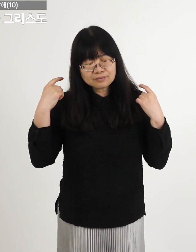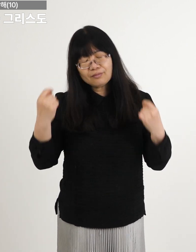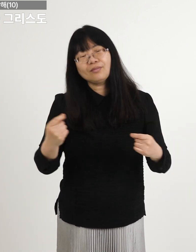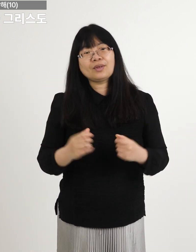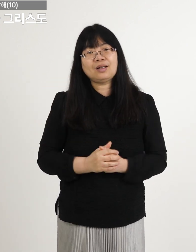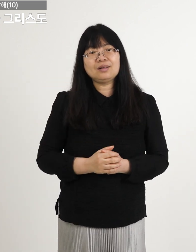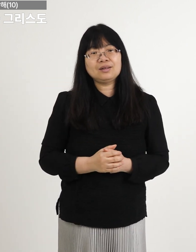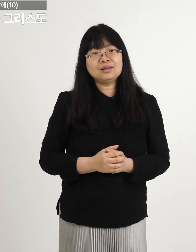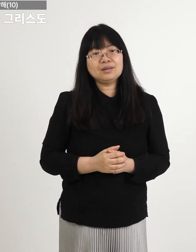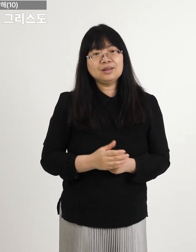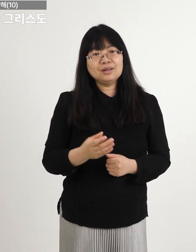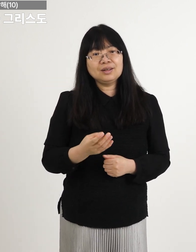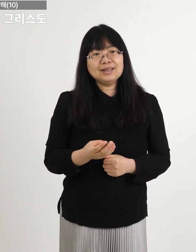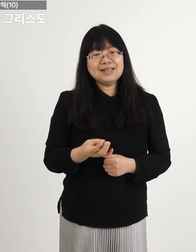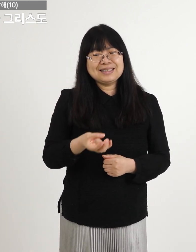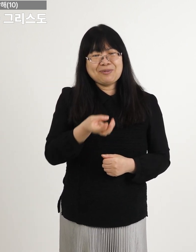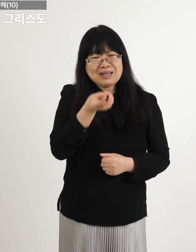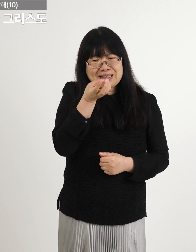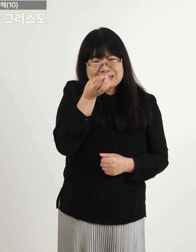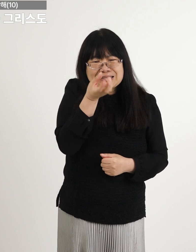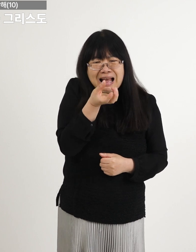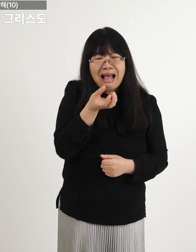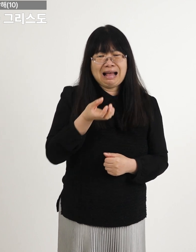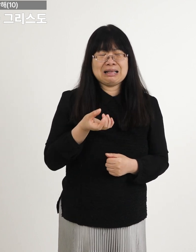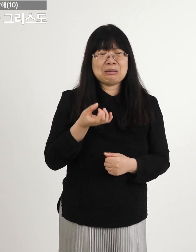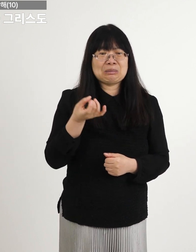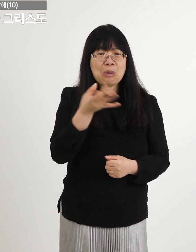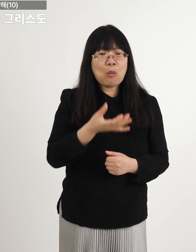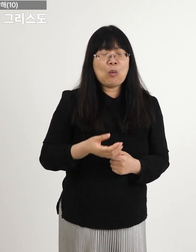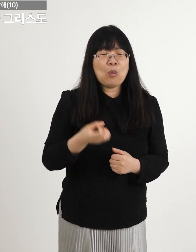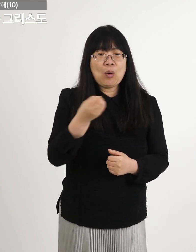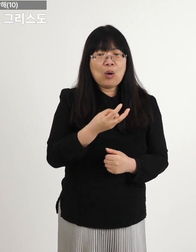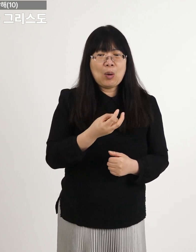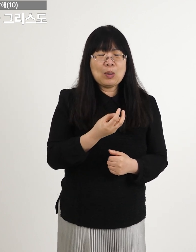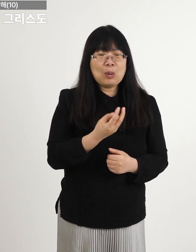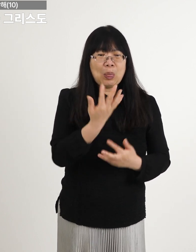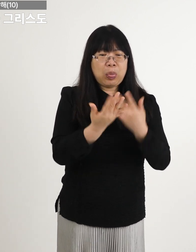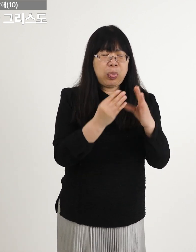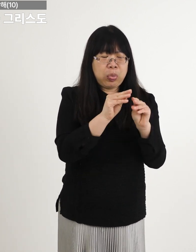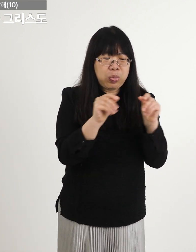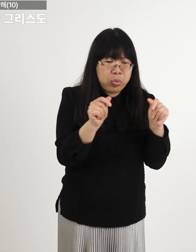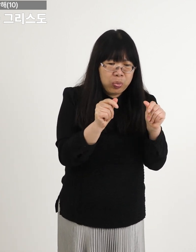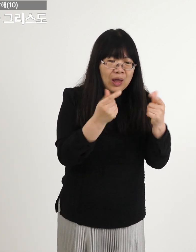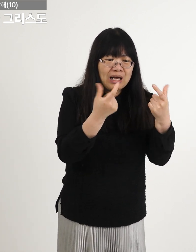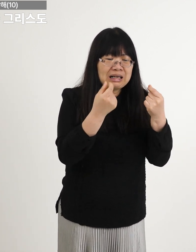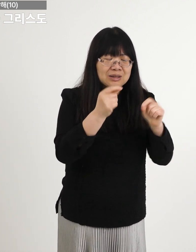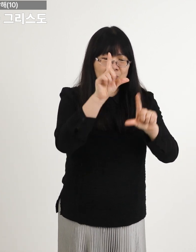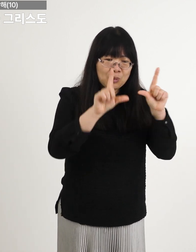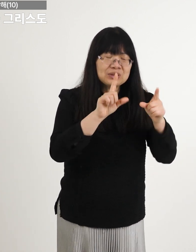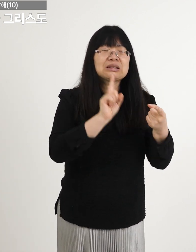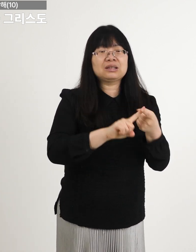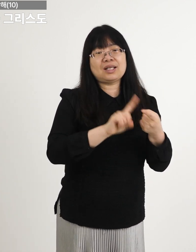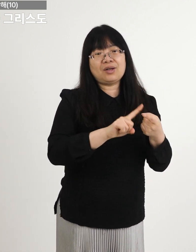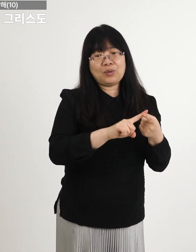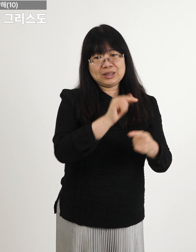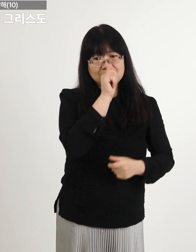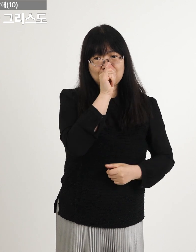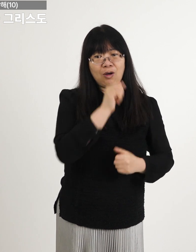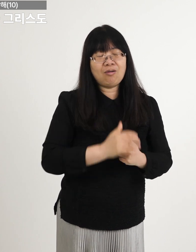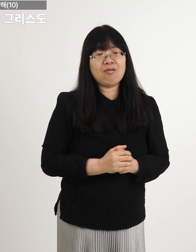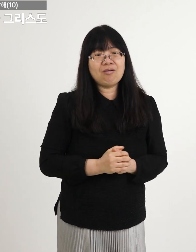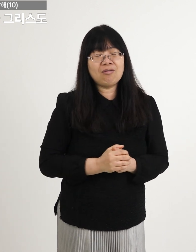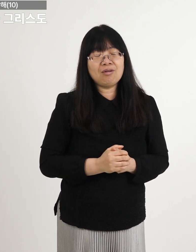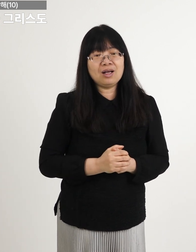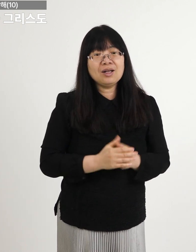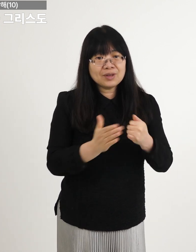여전히 티끌과 재 같은 상황에 아직 놓여져 있어요. 그래서 티끌과 재